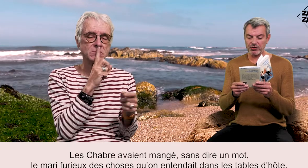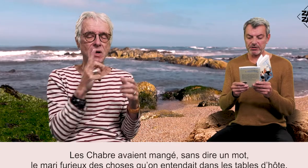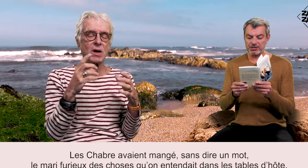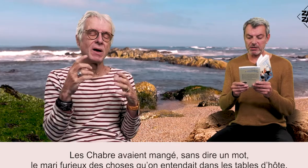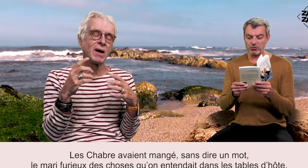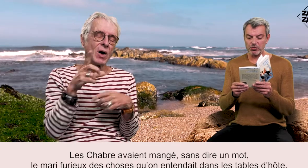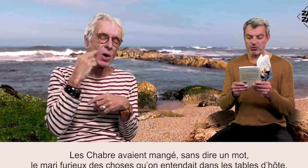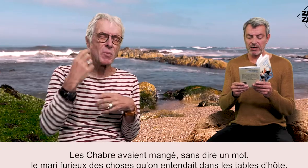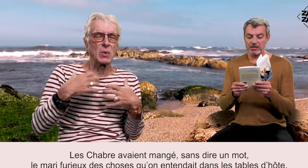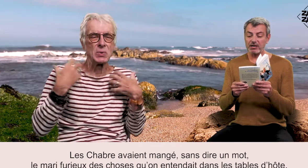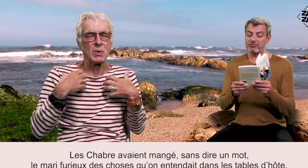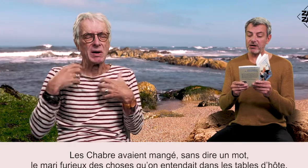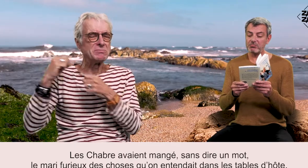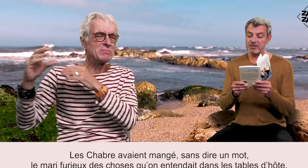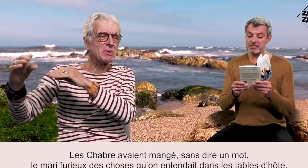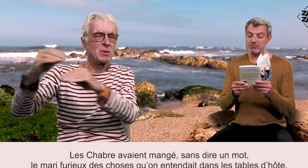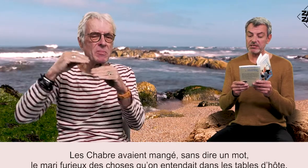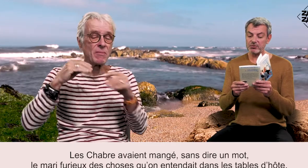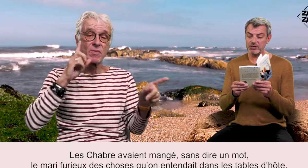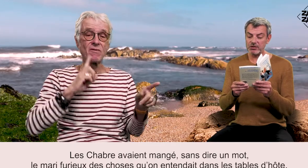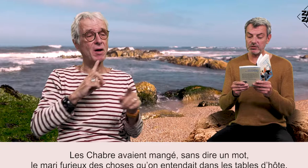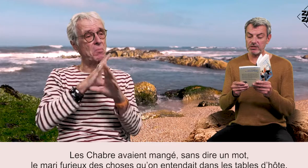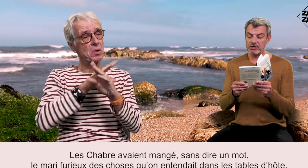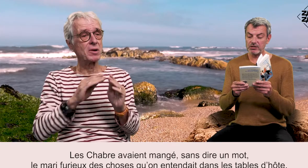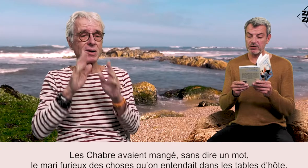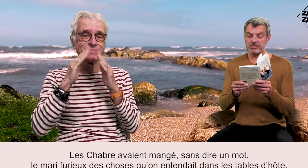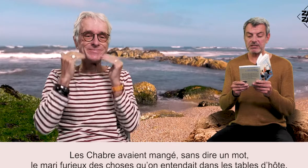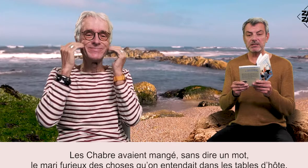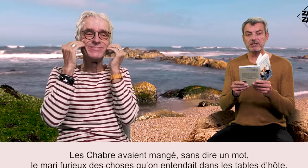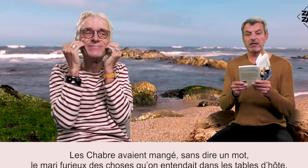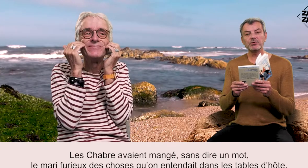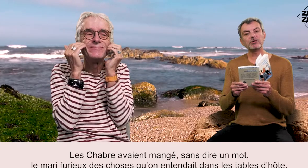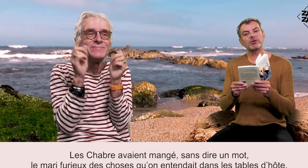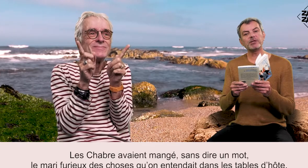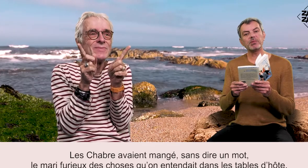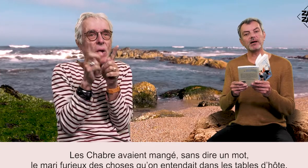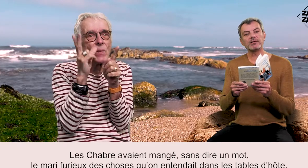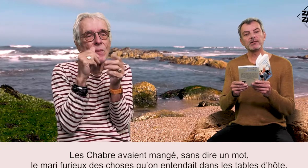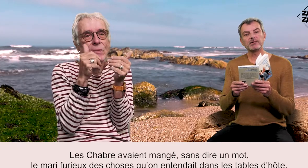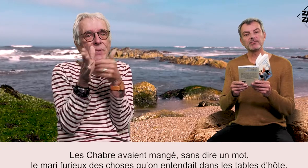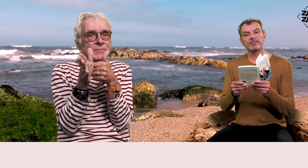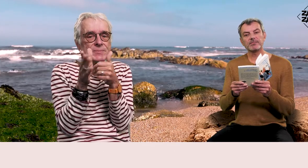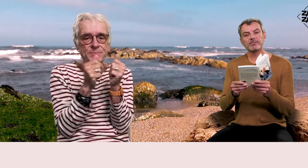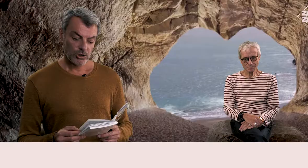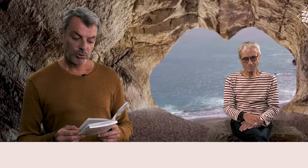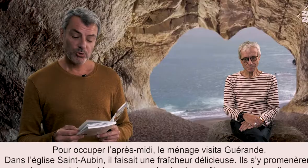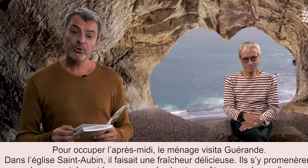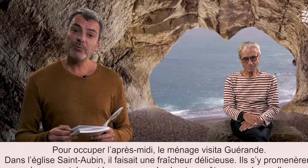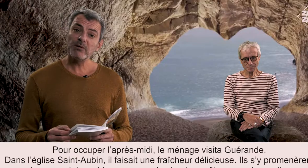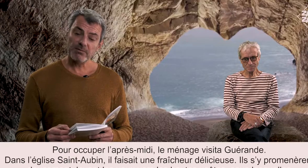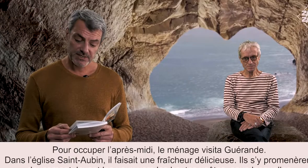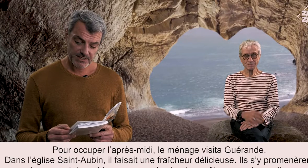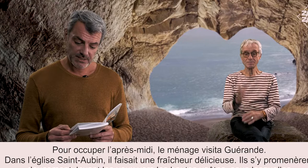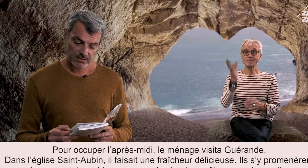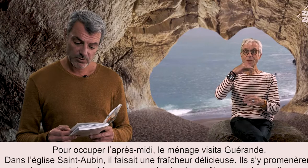choses qu'on entendait dans les tables d'hôtes, la femme paisible et souriante comme si elle ne comprenait pas. Pour